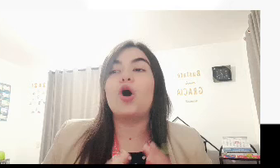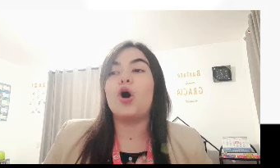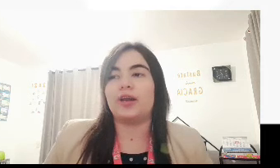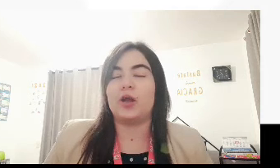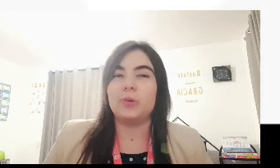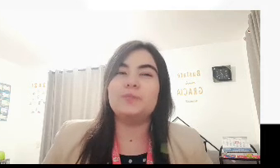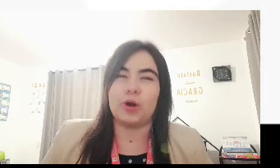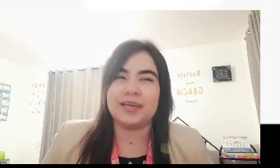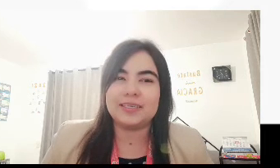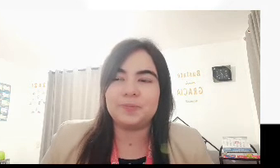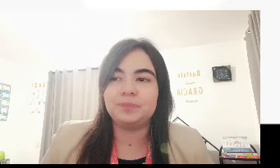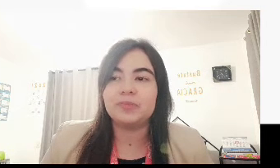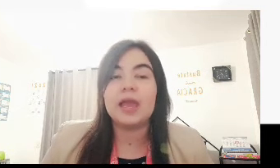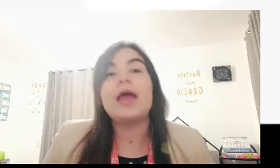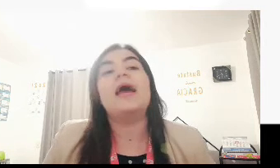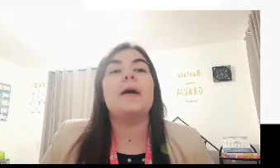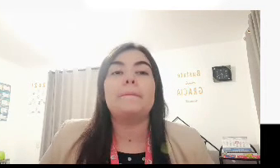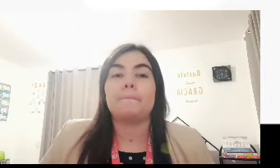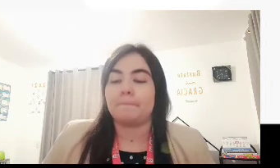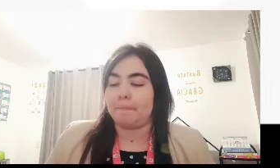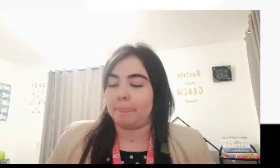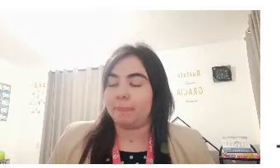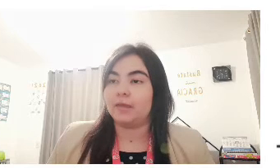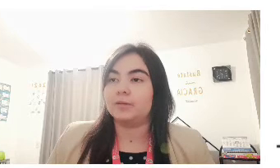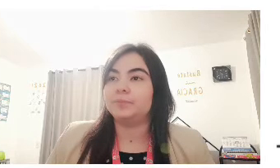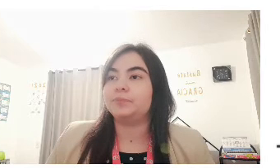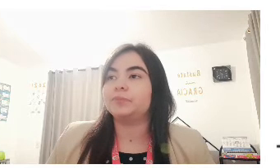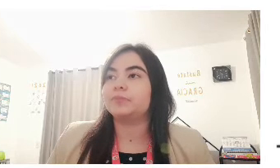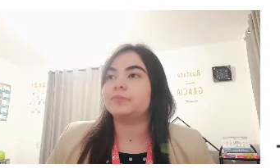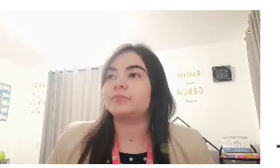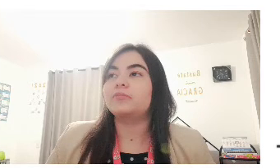Dice Jorge Luis Borges.